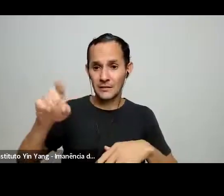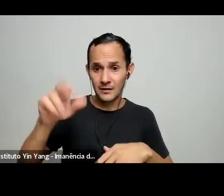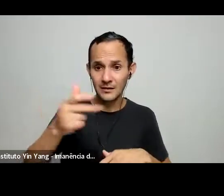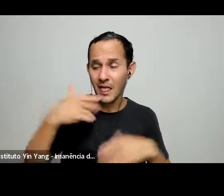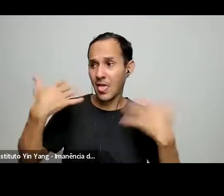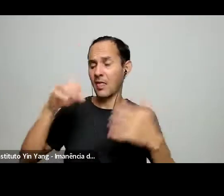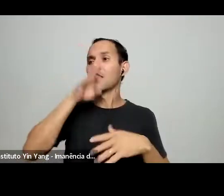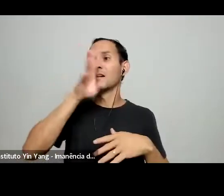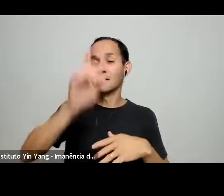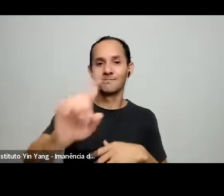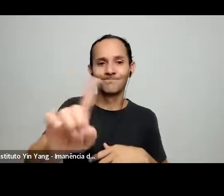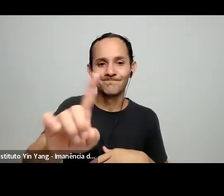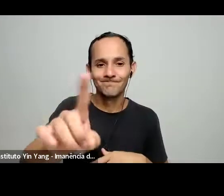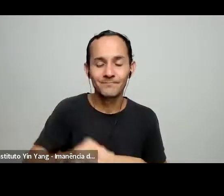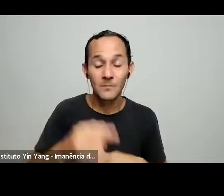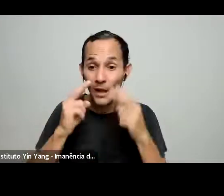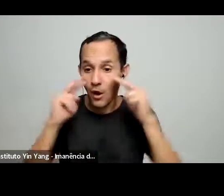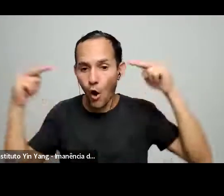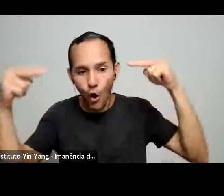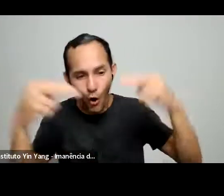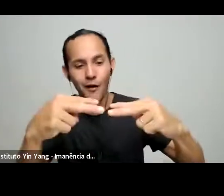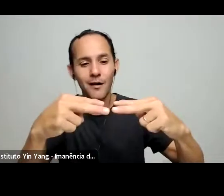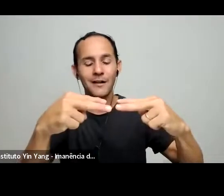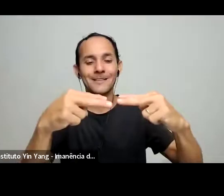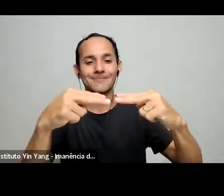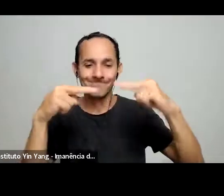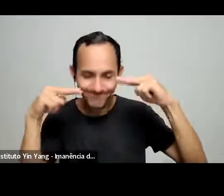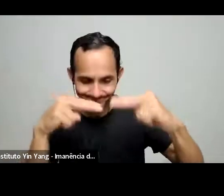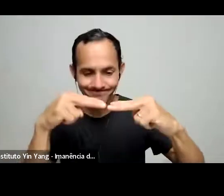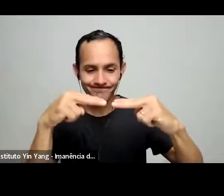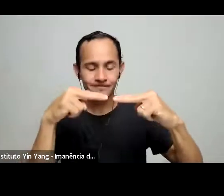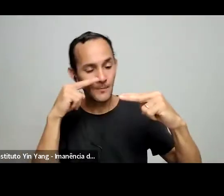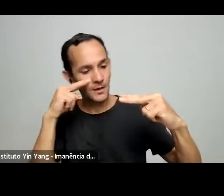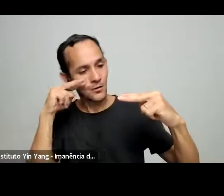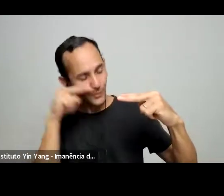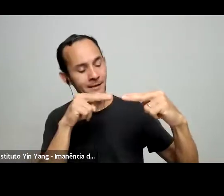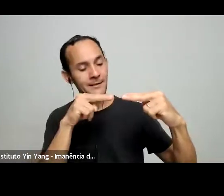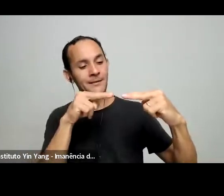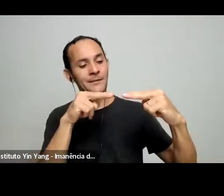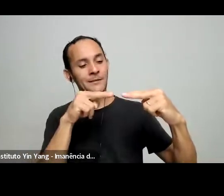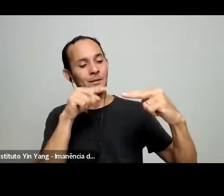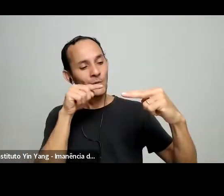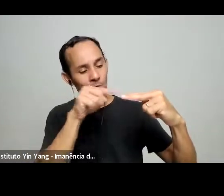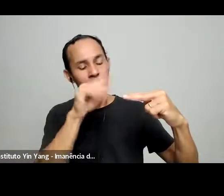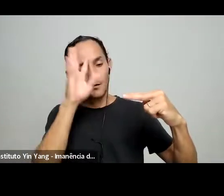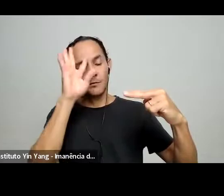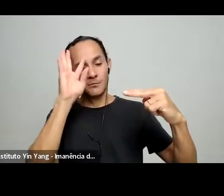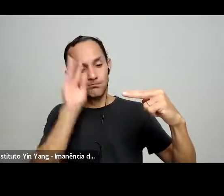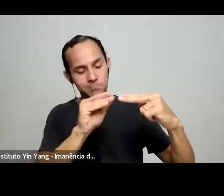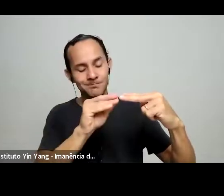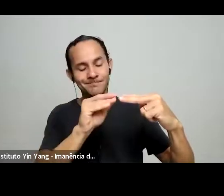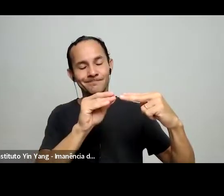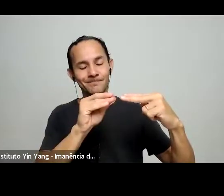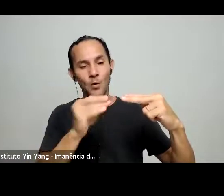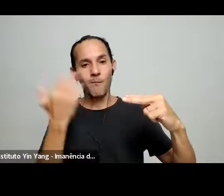gente. Nada como olhar para os olhos daquelas pessoas e ver como elas compreendem o seu passado de forma